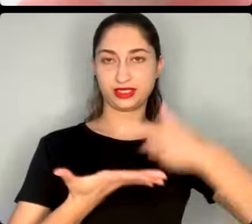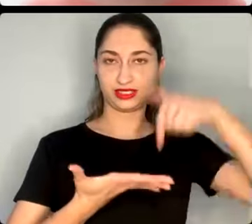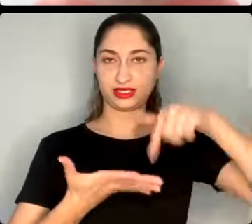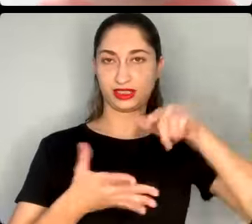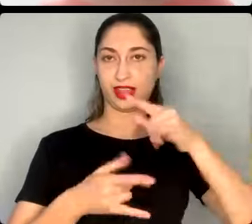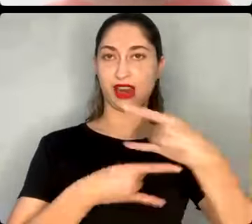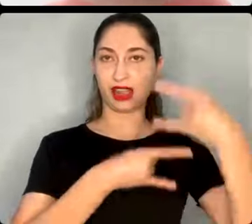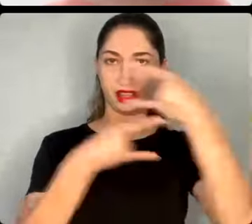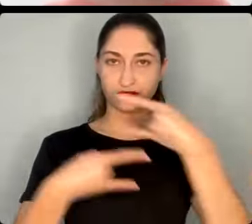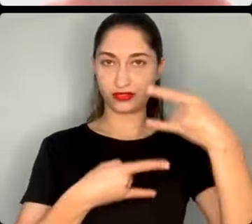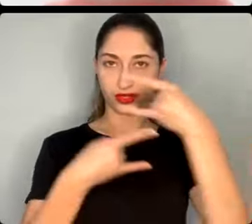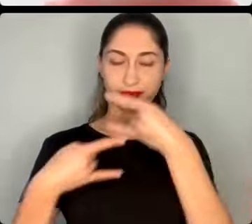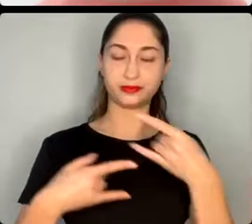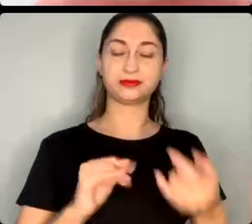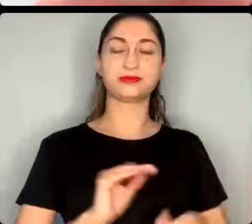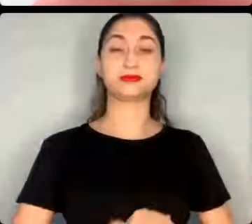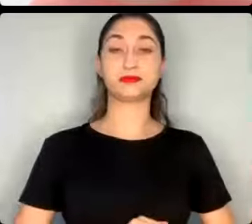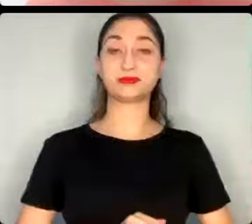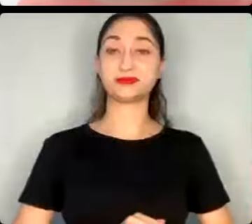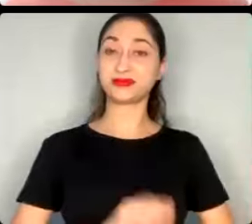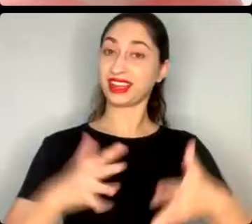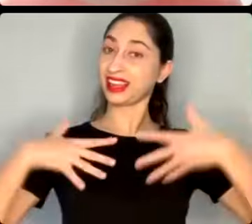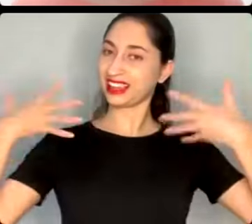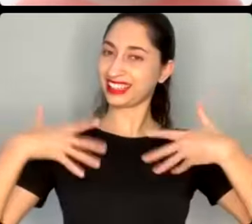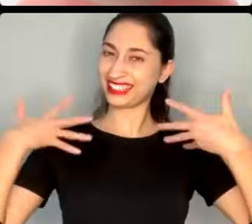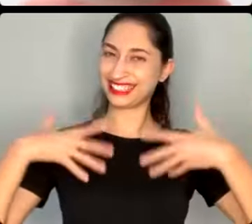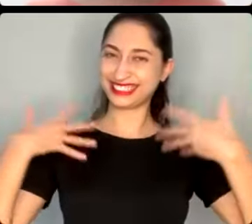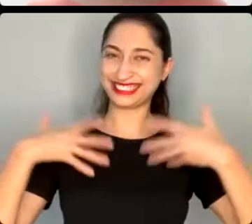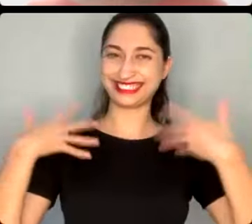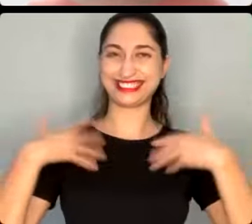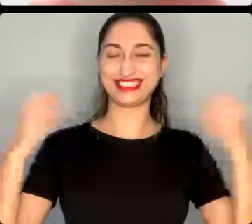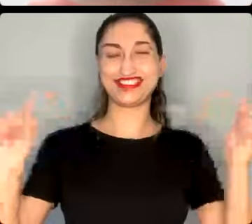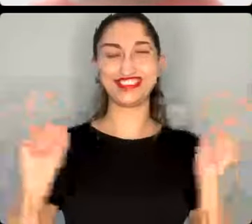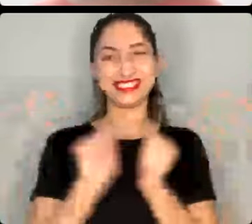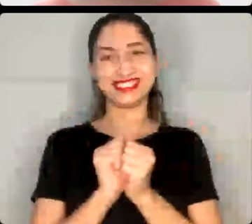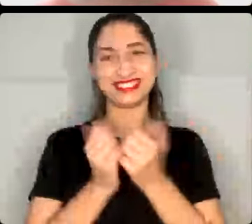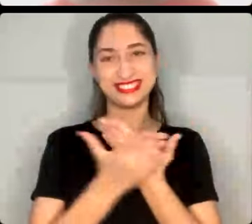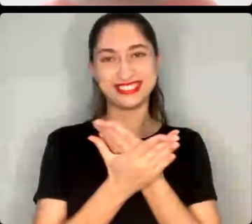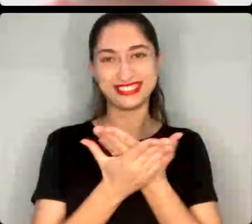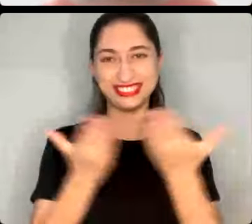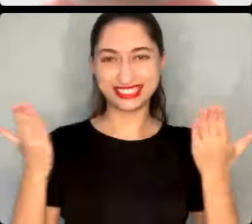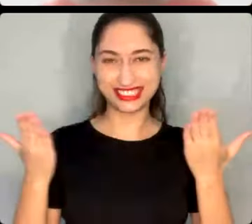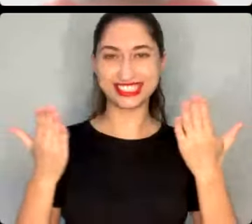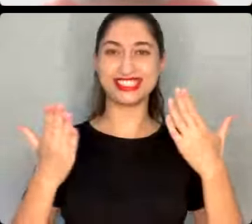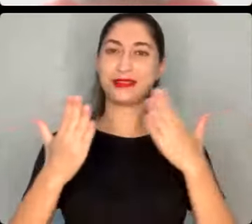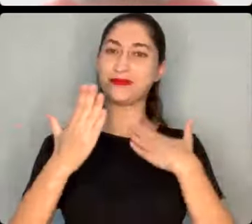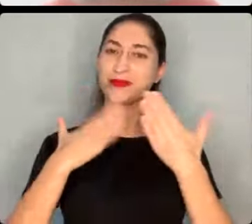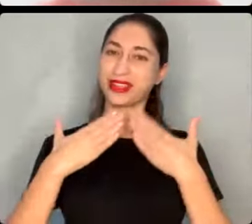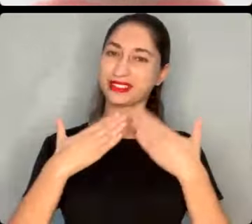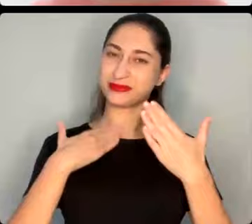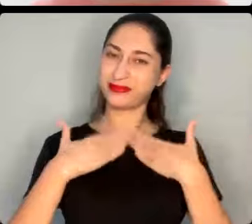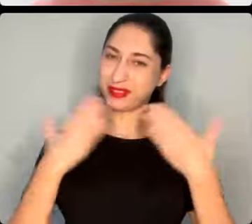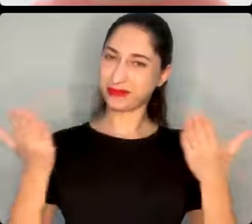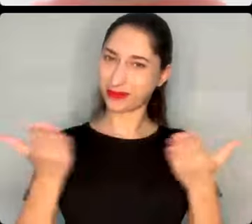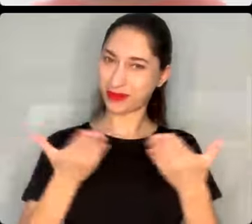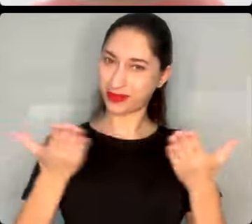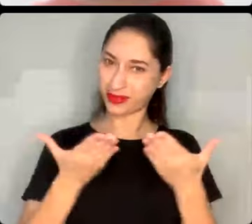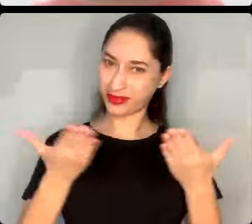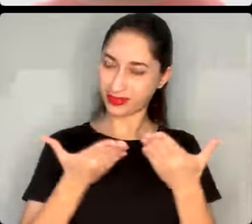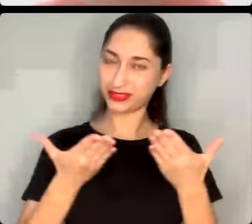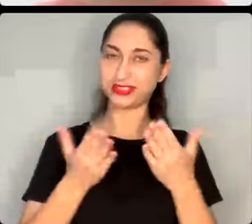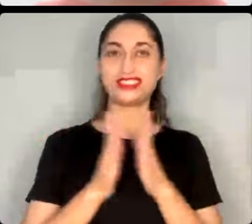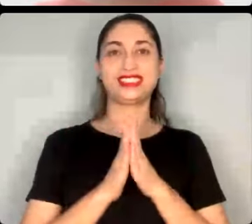Então, gente, é muita alegria para mim poder estar aqui conversando com vocês